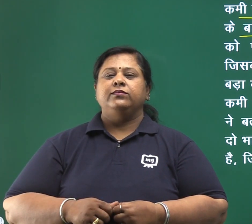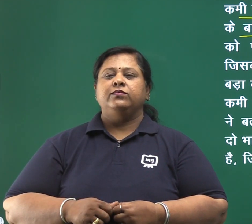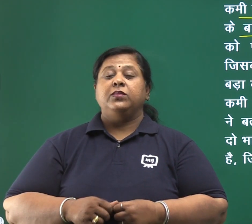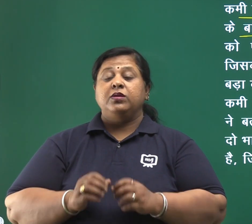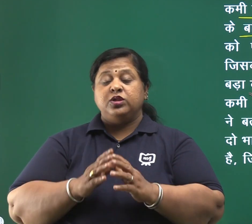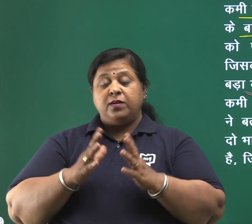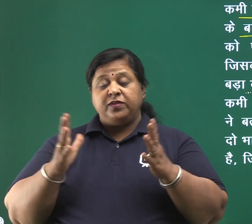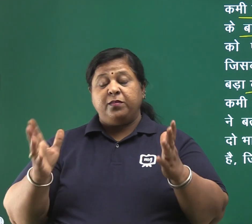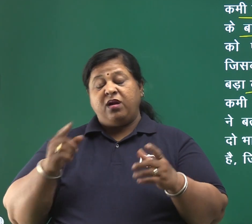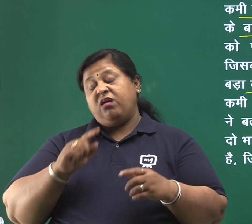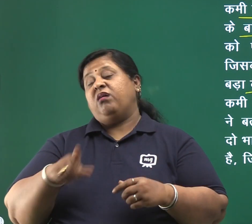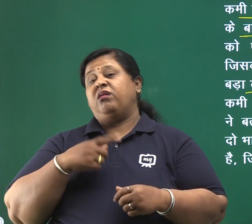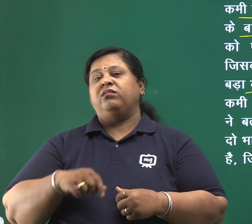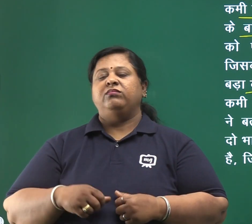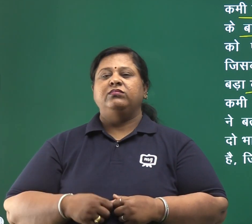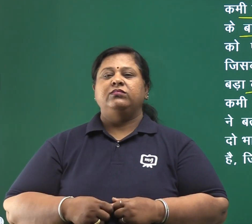सबसे बड़ा कारण